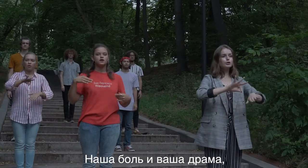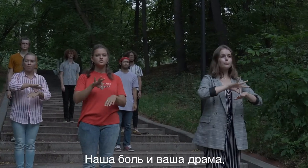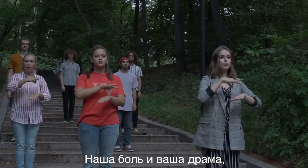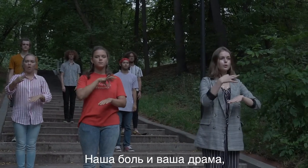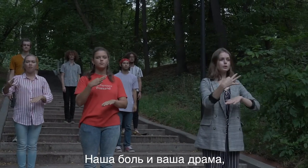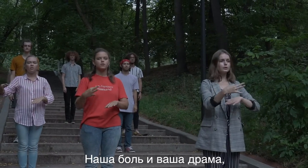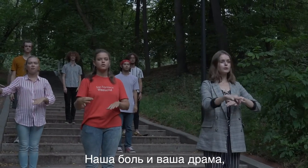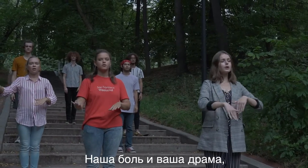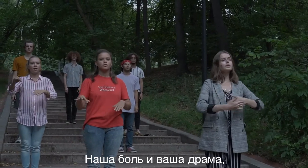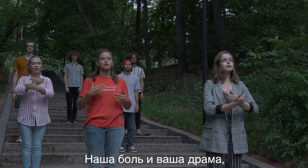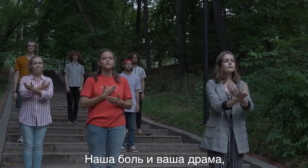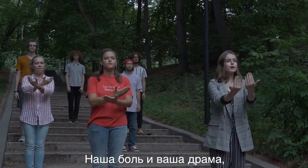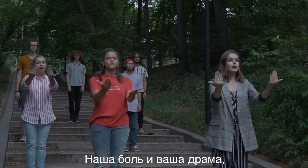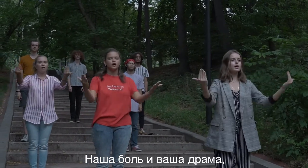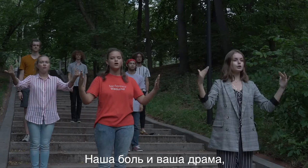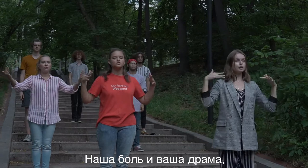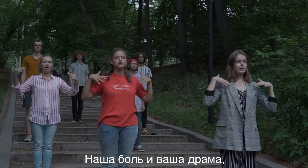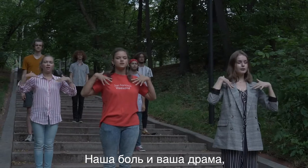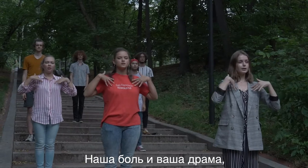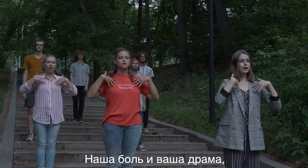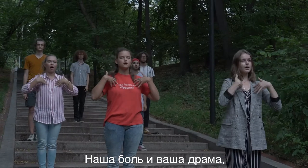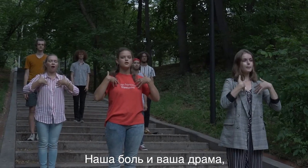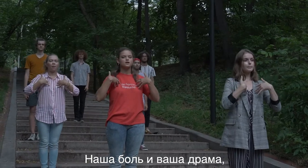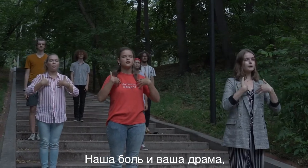наша боль и ваша драма,